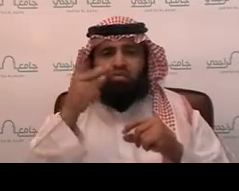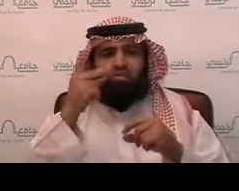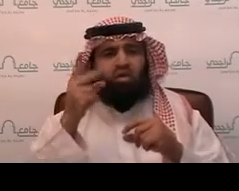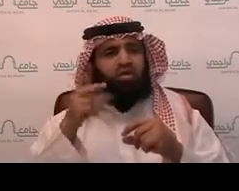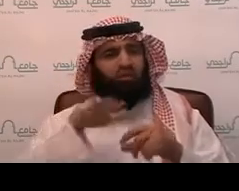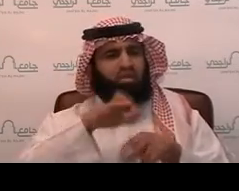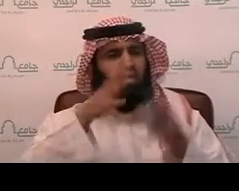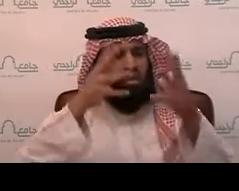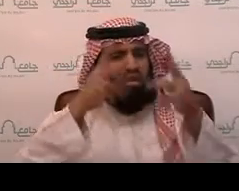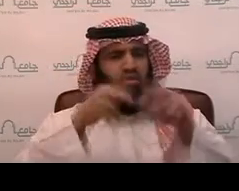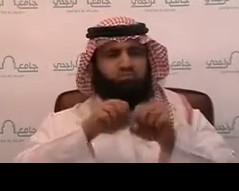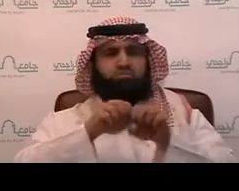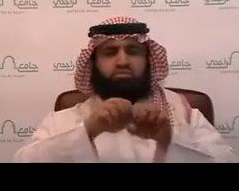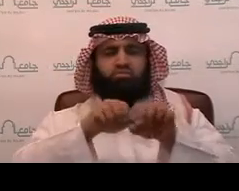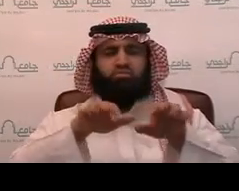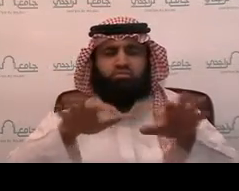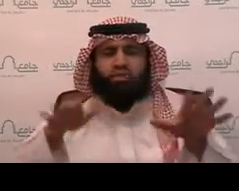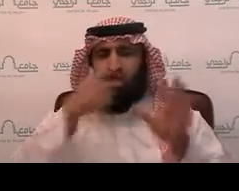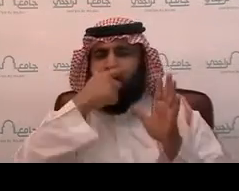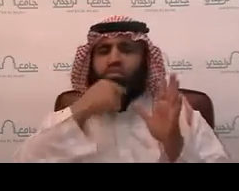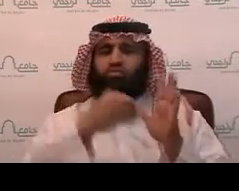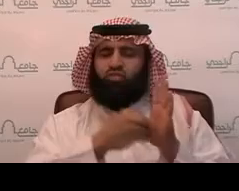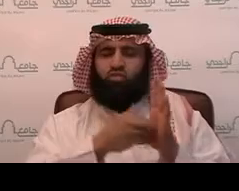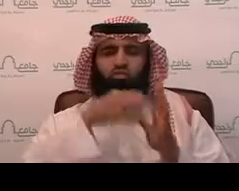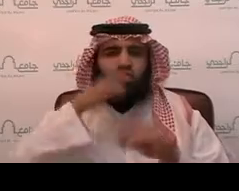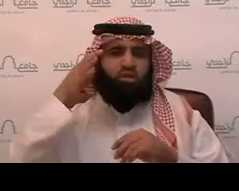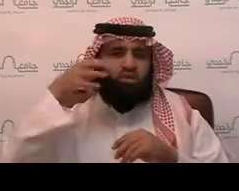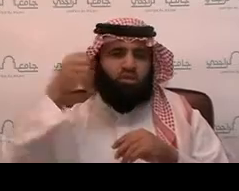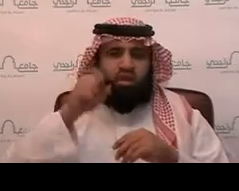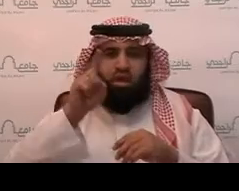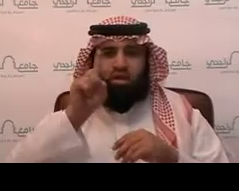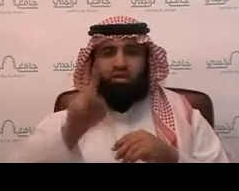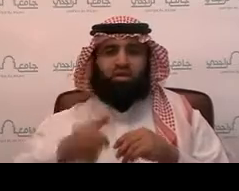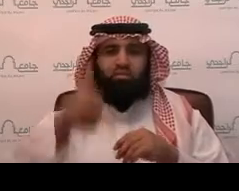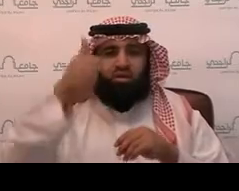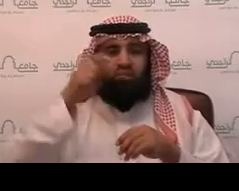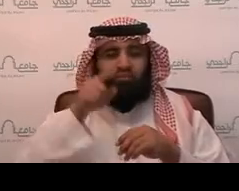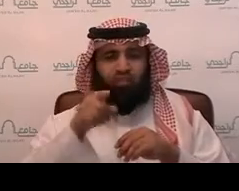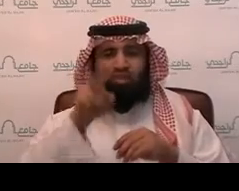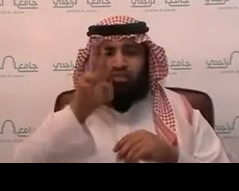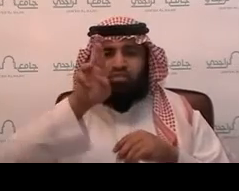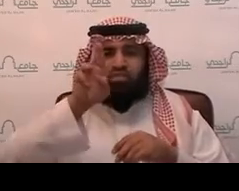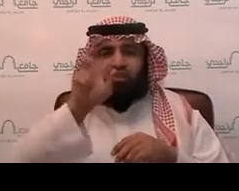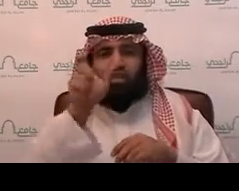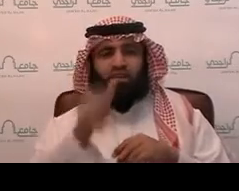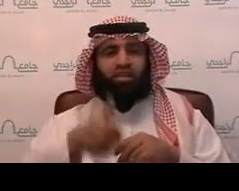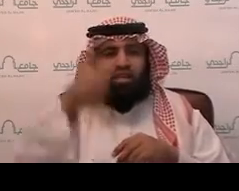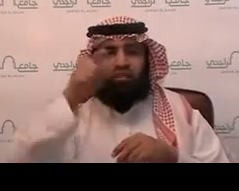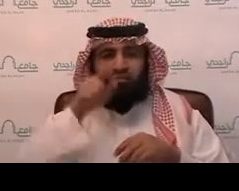ما ظهر في قوم الربا والزنا إلا أحلوا بأنفسهم عقاب الله عز